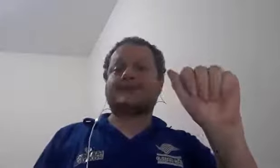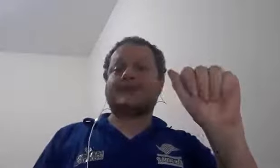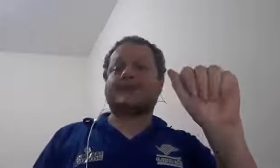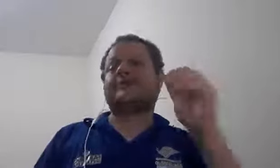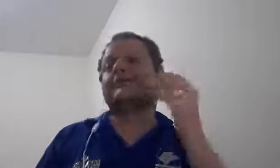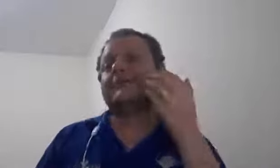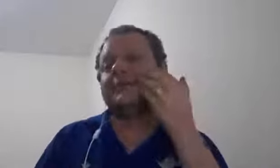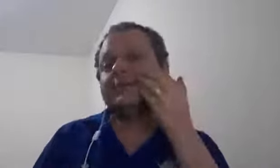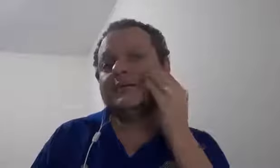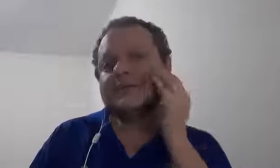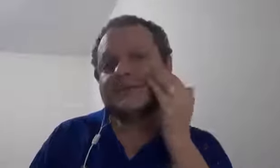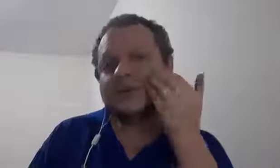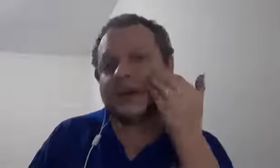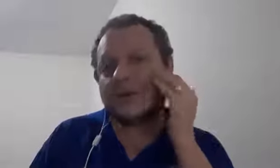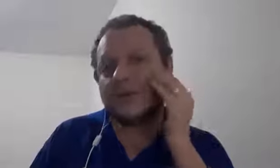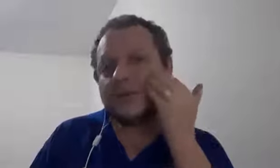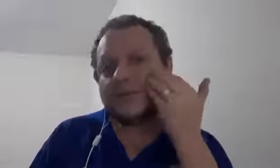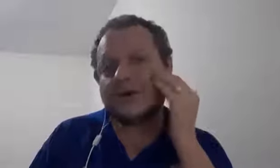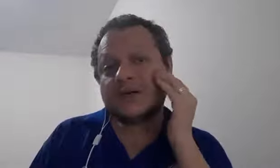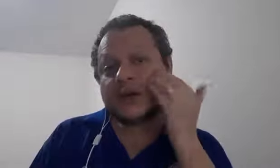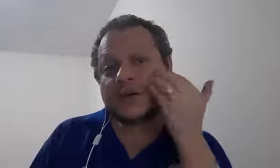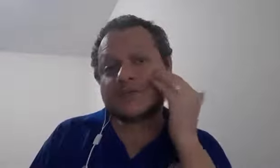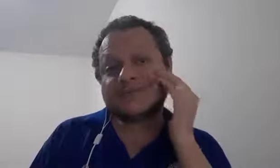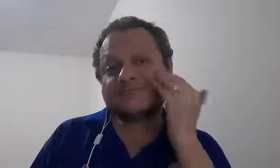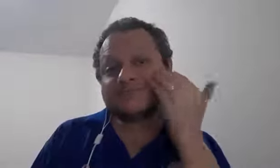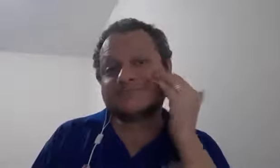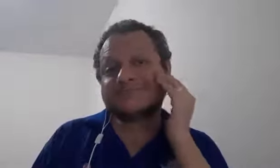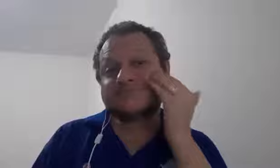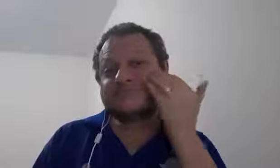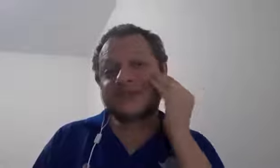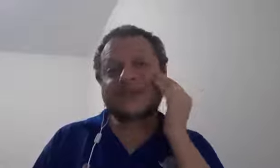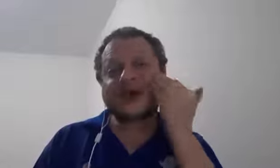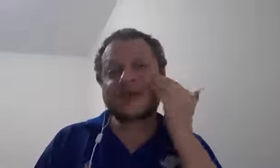Rosa. Sinal, Ana Rosa. Ana Rosa.